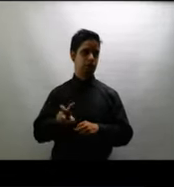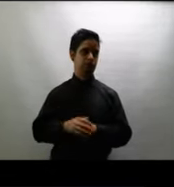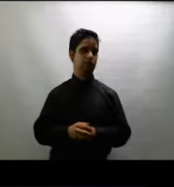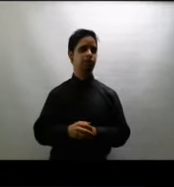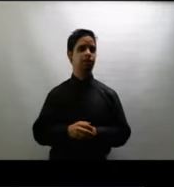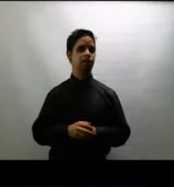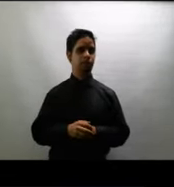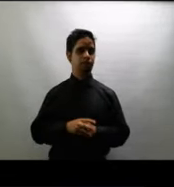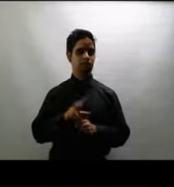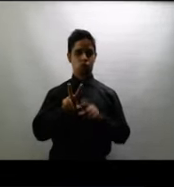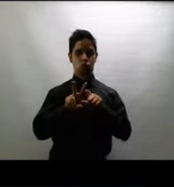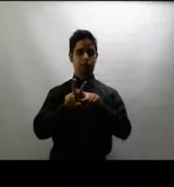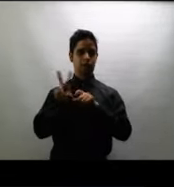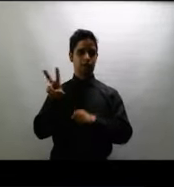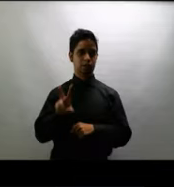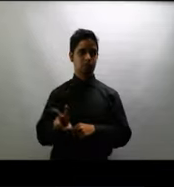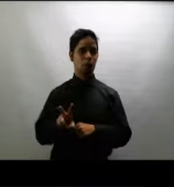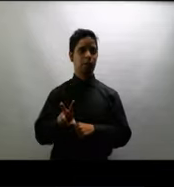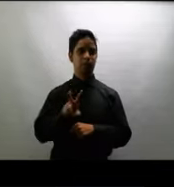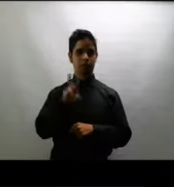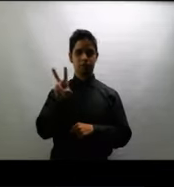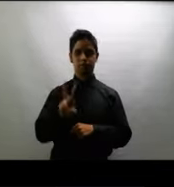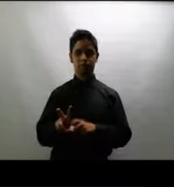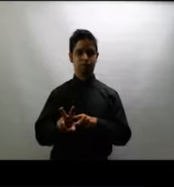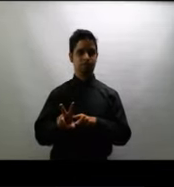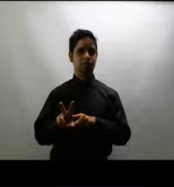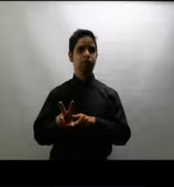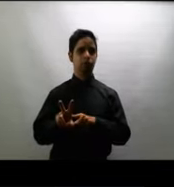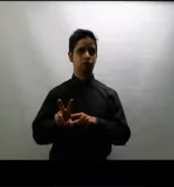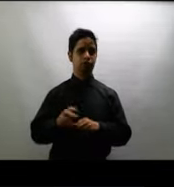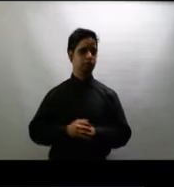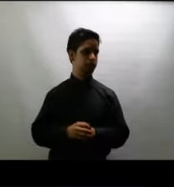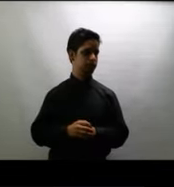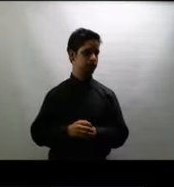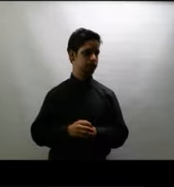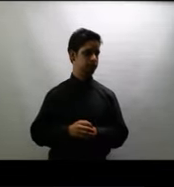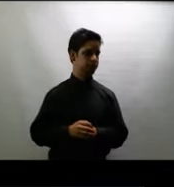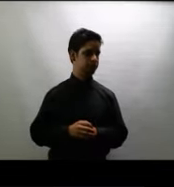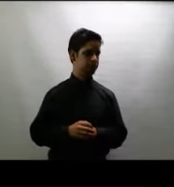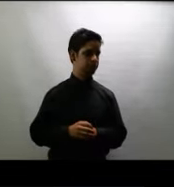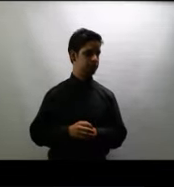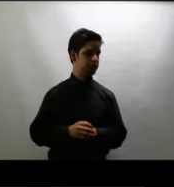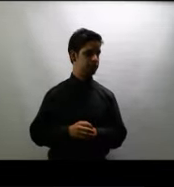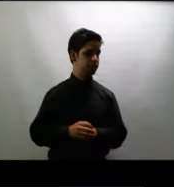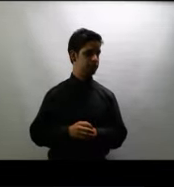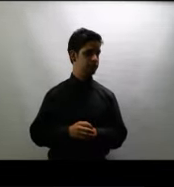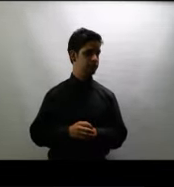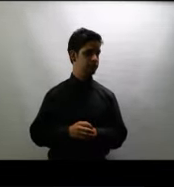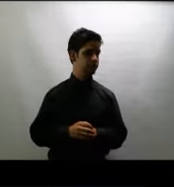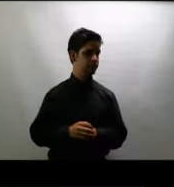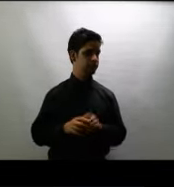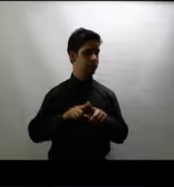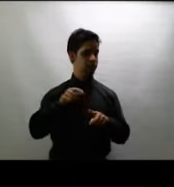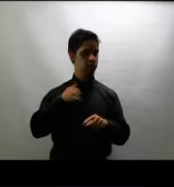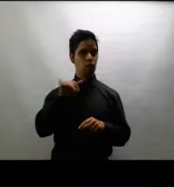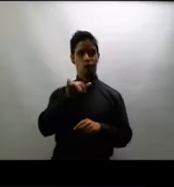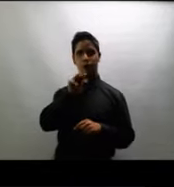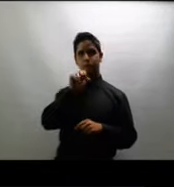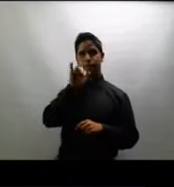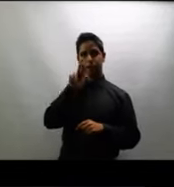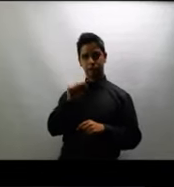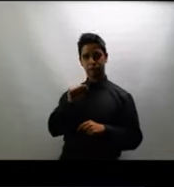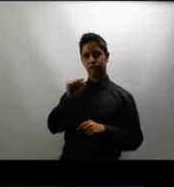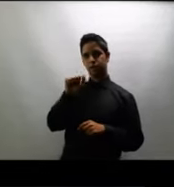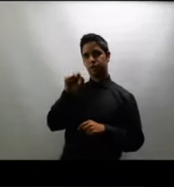llama, Maida. ¿Cuántos dos? Pues mira, Maida Santana